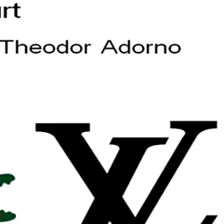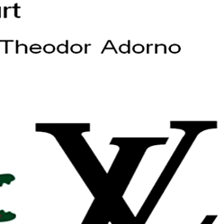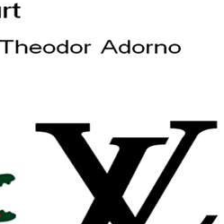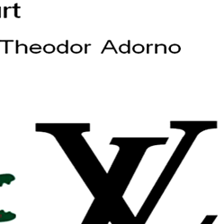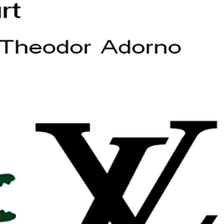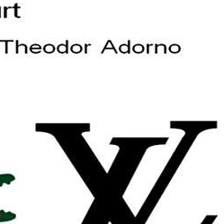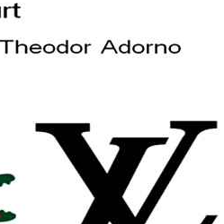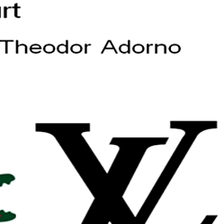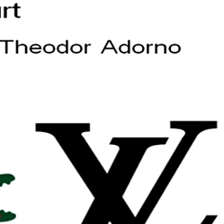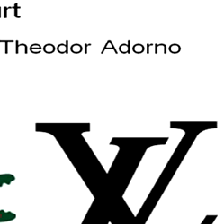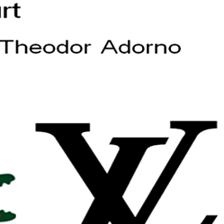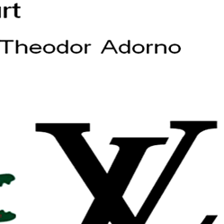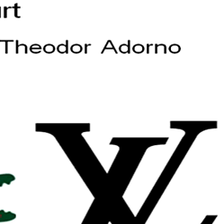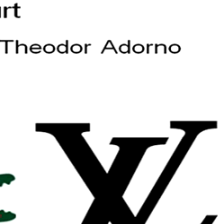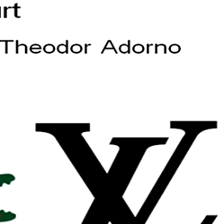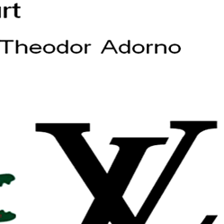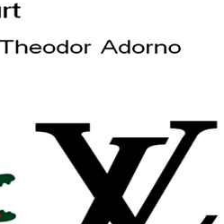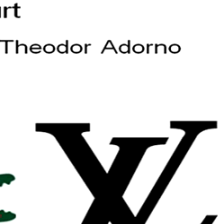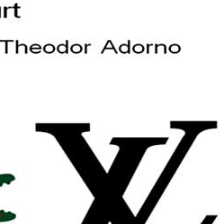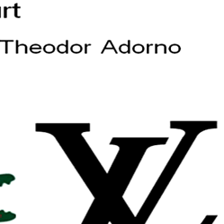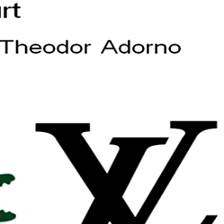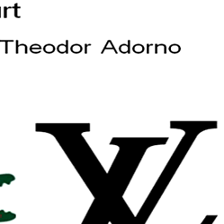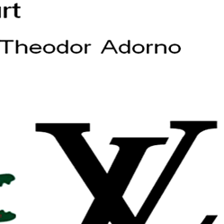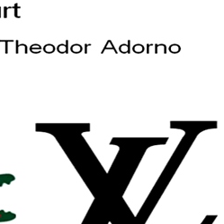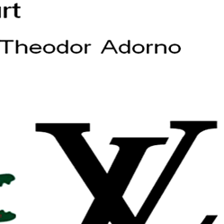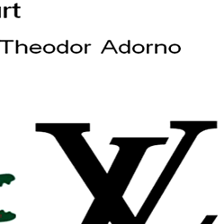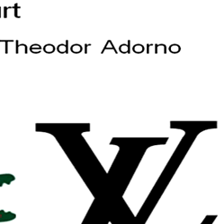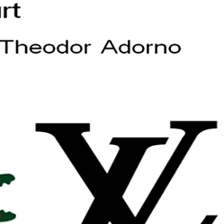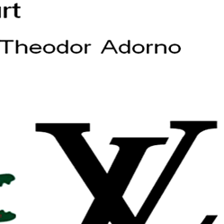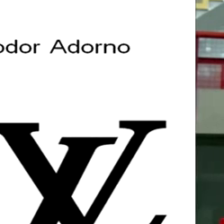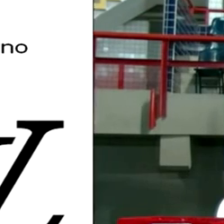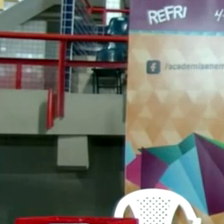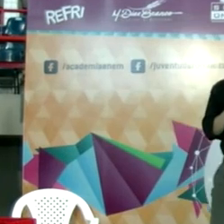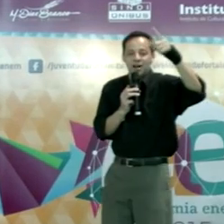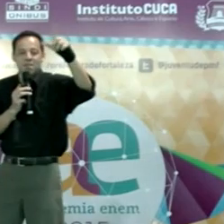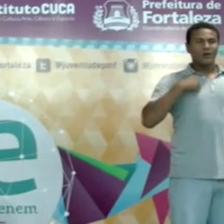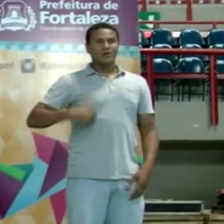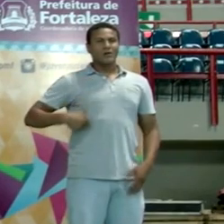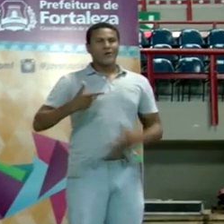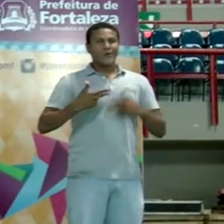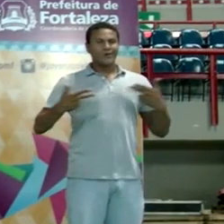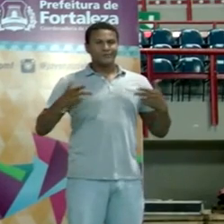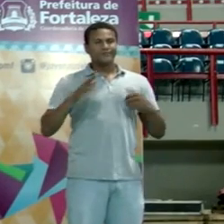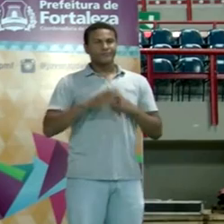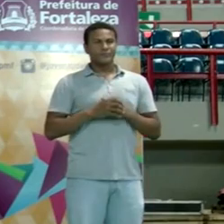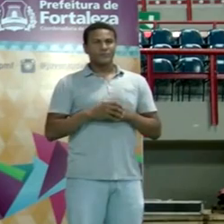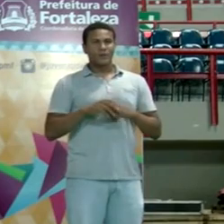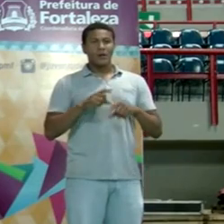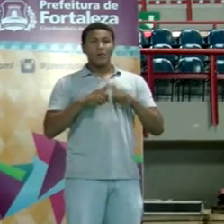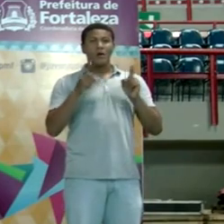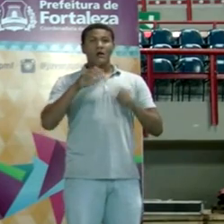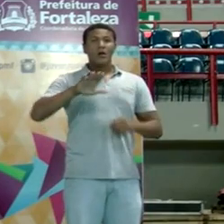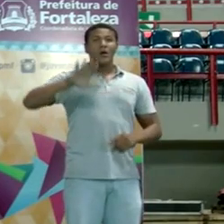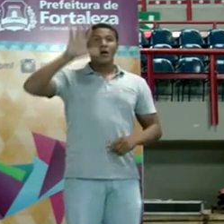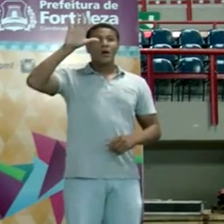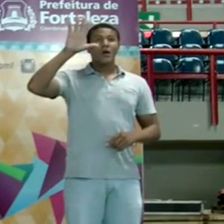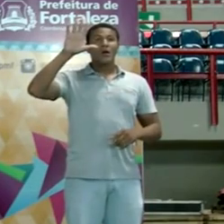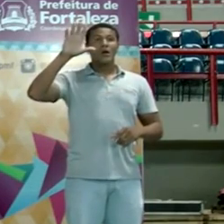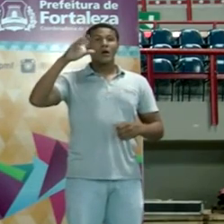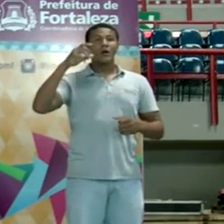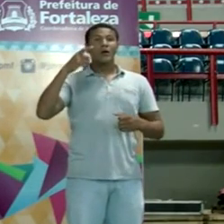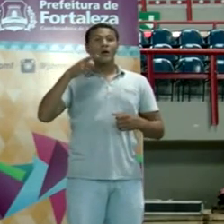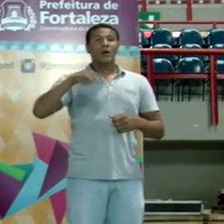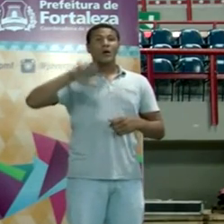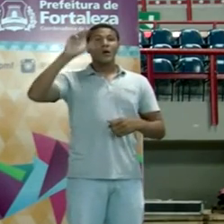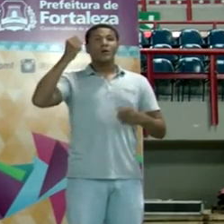Olha aí, Louis Vuitton, não é não? Agora me diga uma coisa, levanta a mão aí, quem estacionou antes de chegar aqui